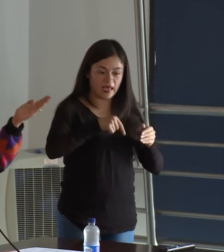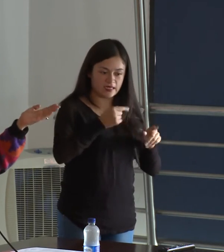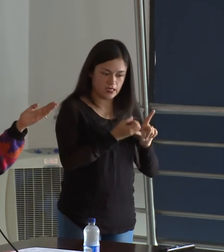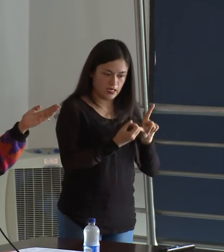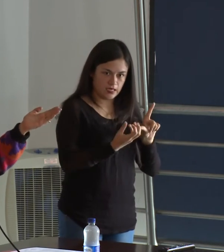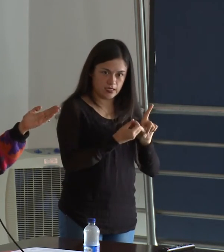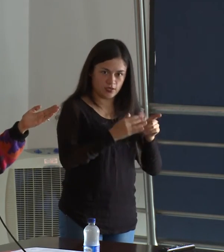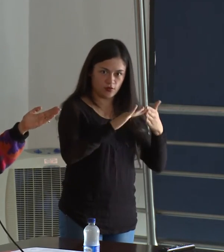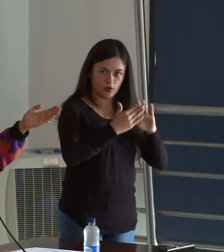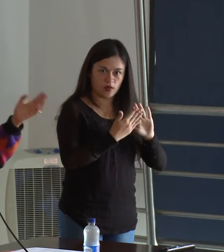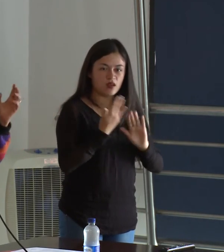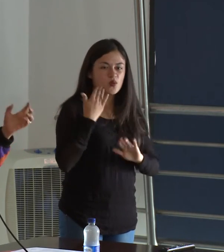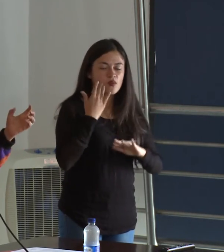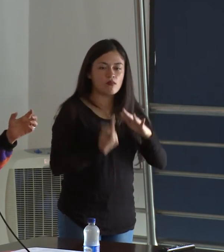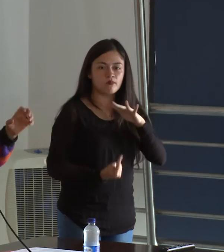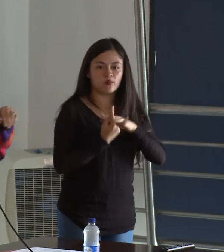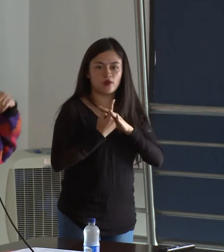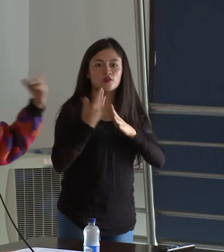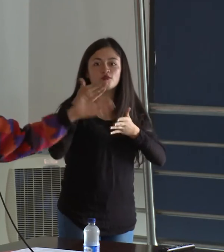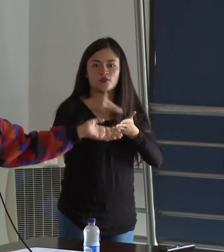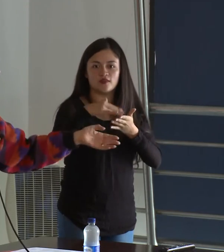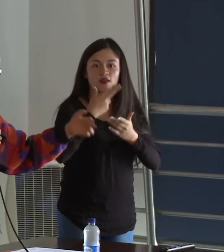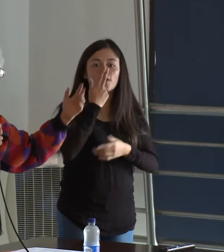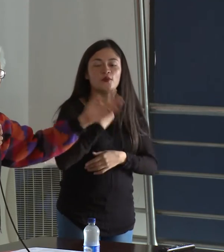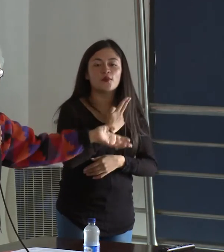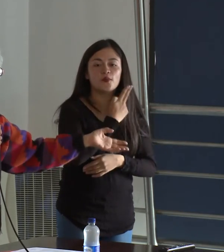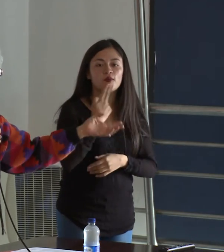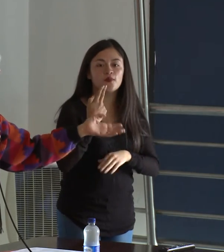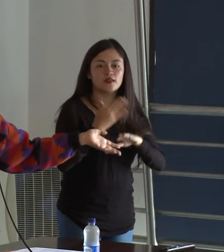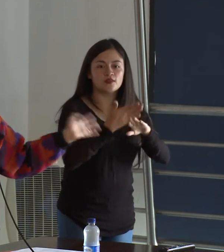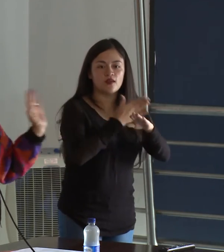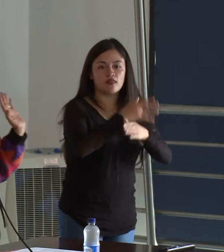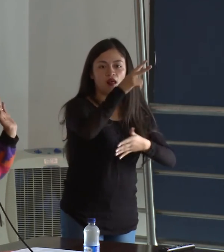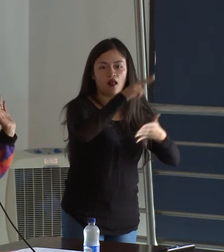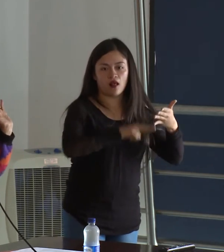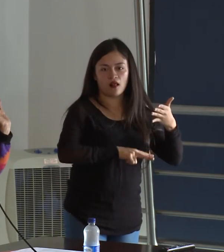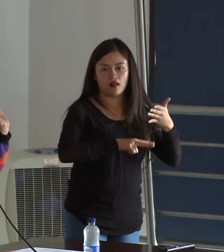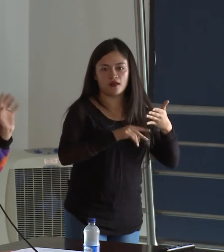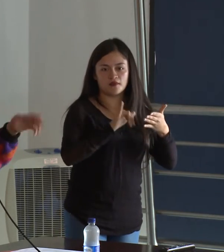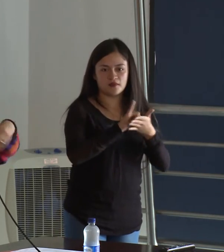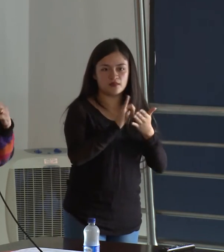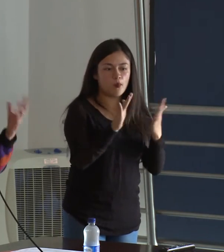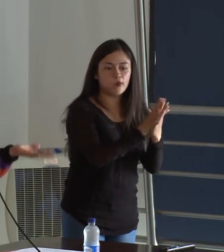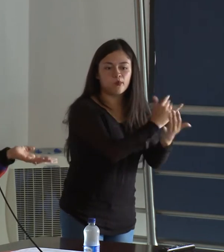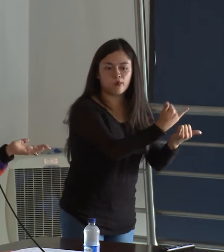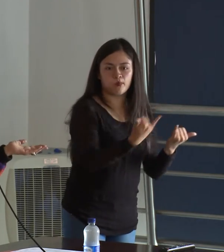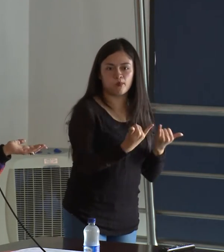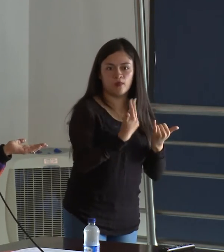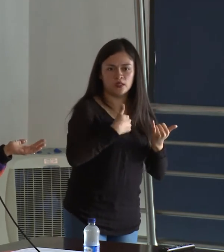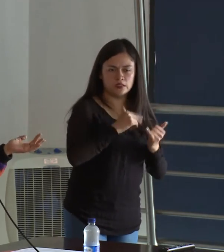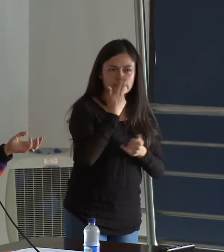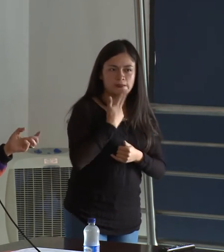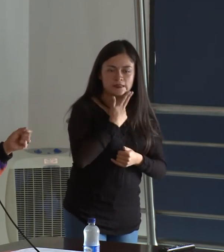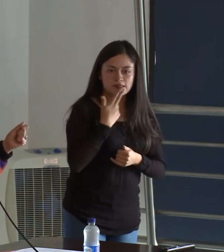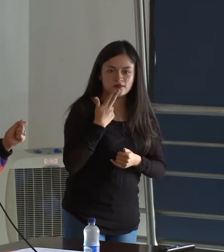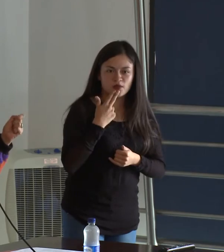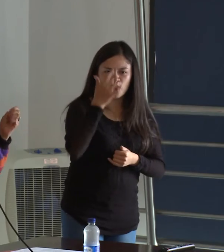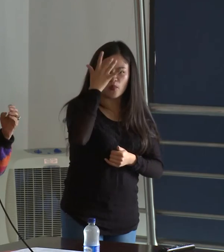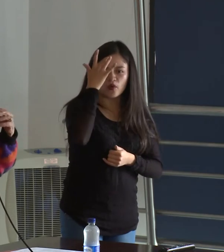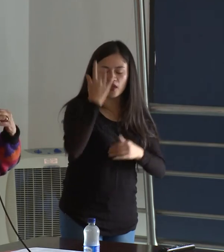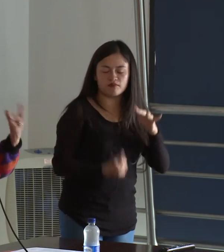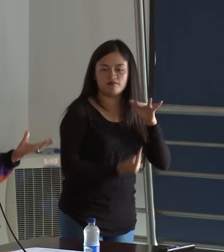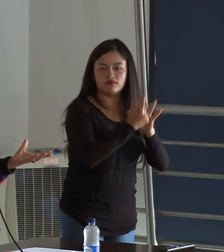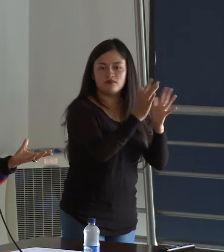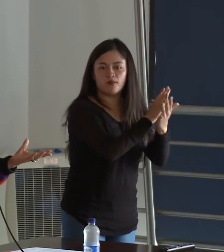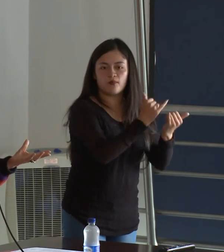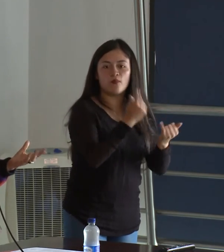el origen de esto tiene un compromiso con lo que leíamos en ese momento de la realidad. Surgió esto como